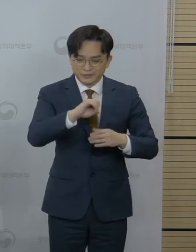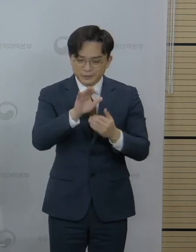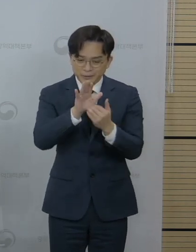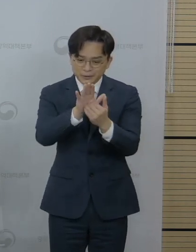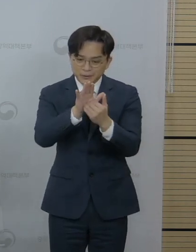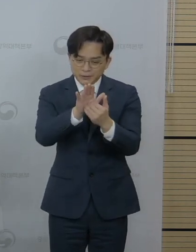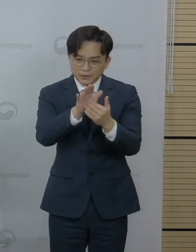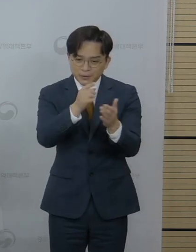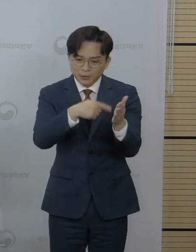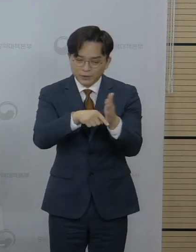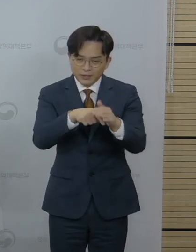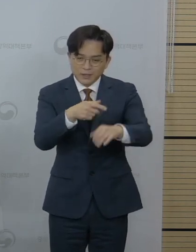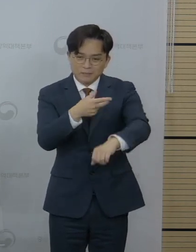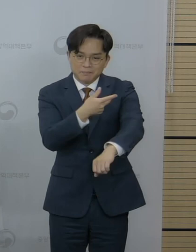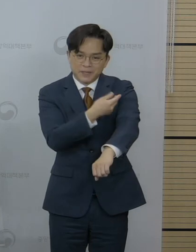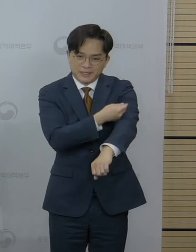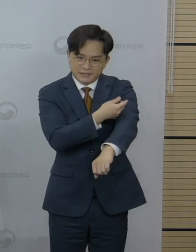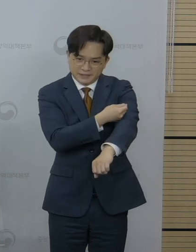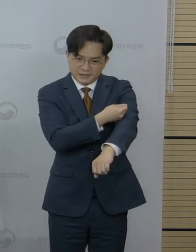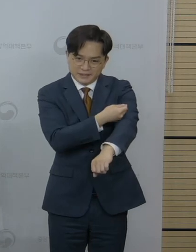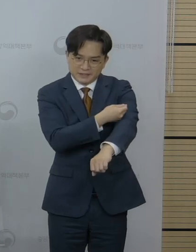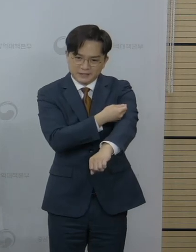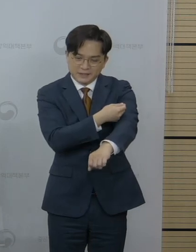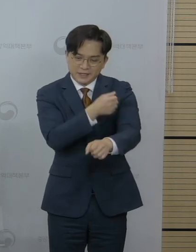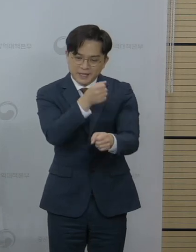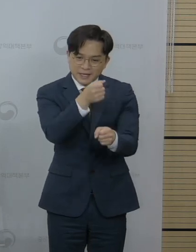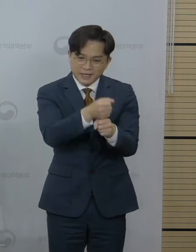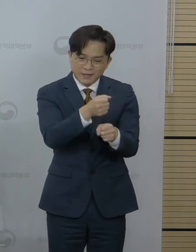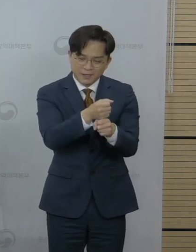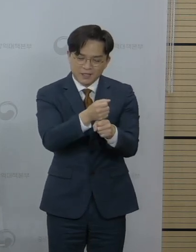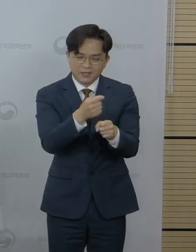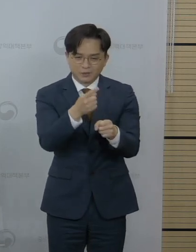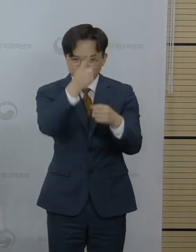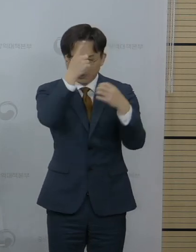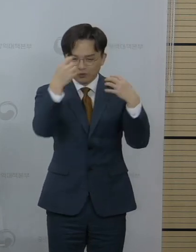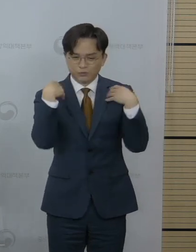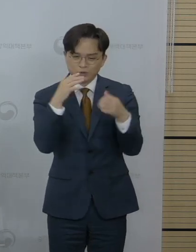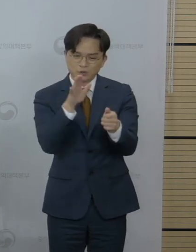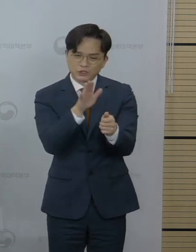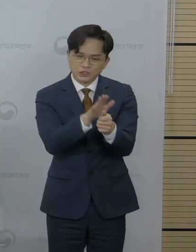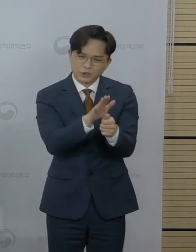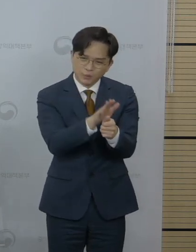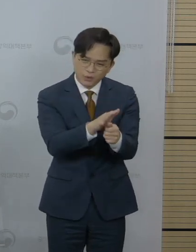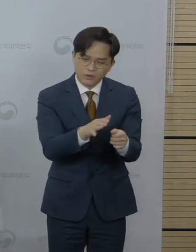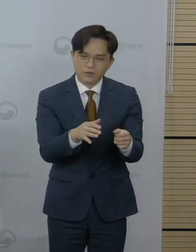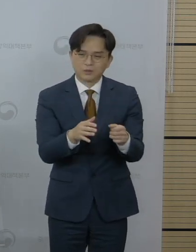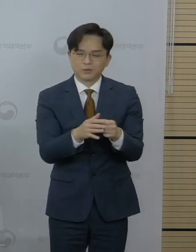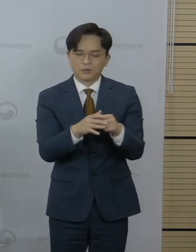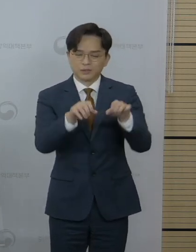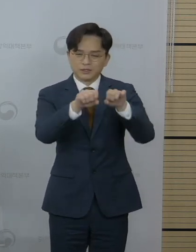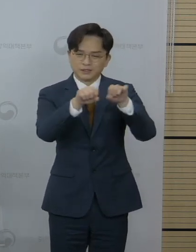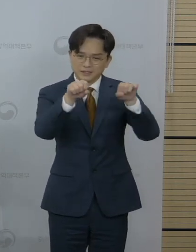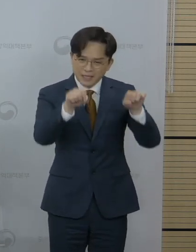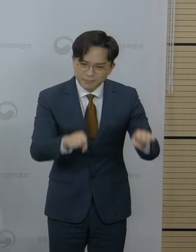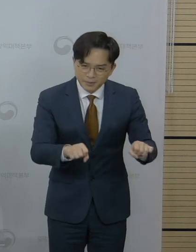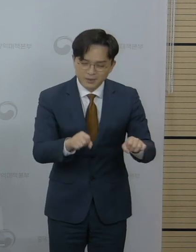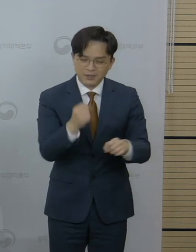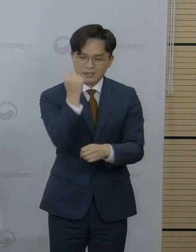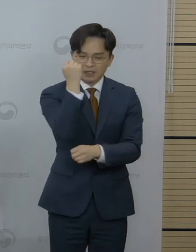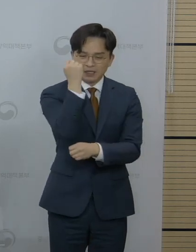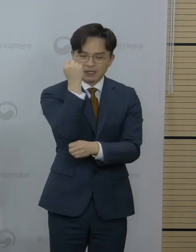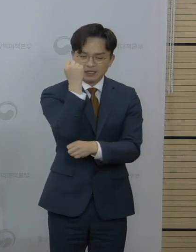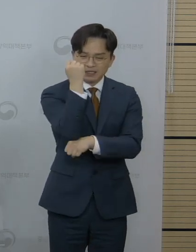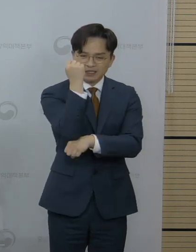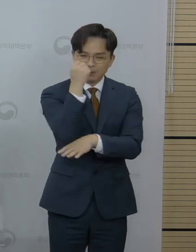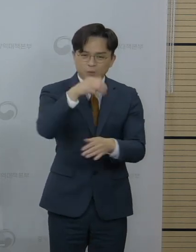계속 추진할 동력 또 지원하는 체계 이런 것들이 미흡한 점이 있었다고 생각을 합니다. 따라서 그러한 부족한